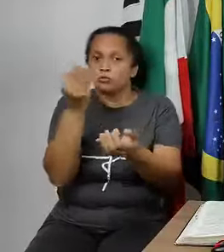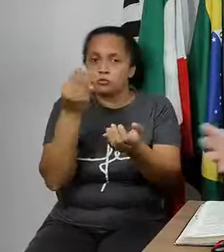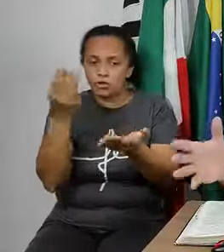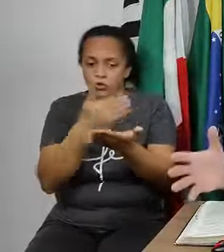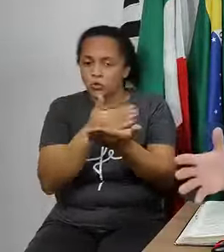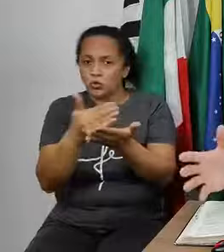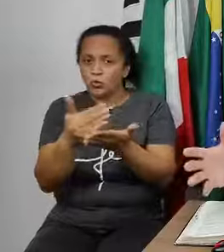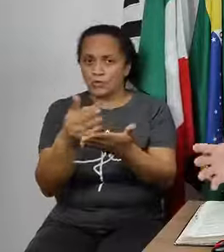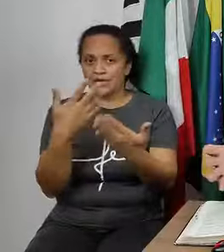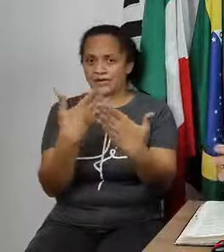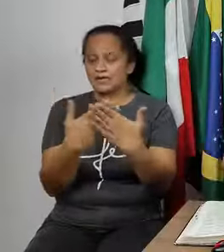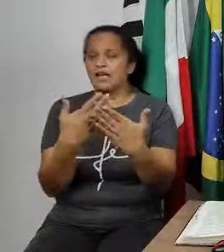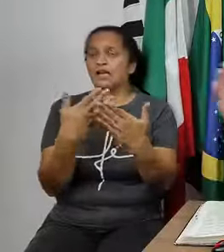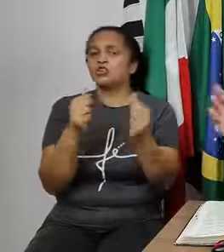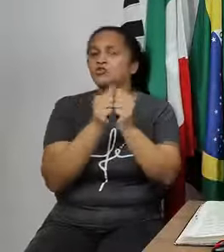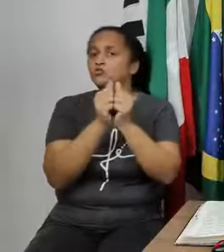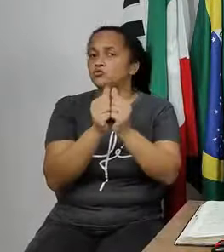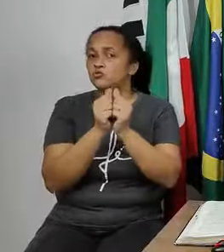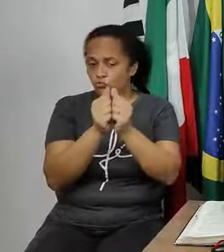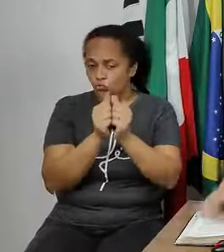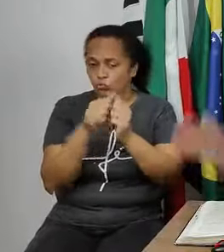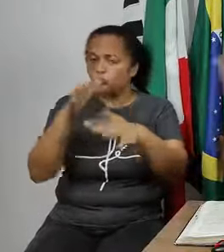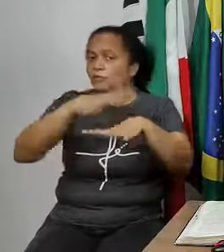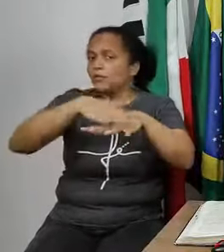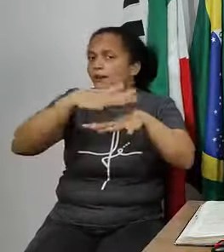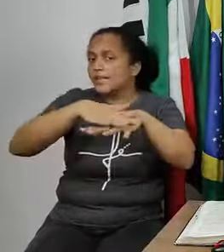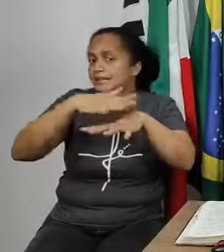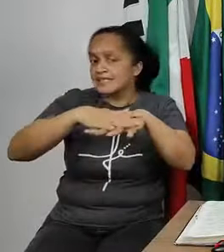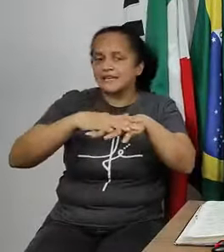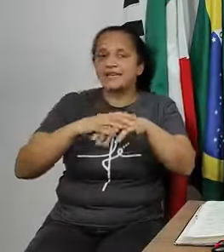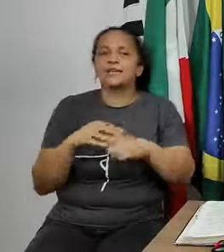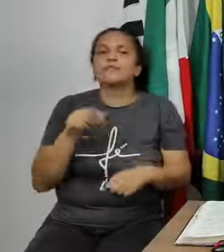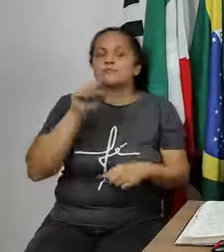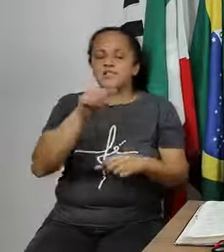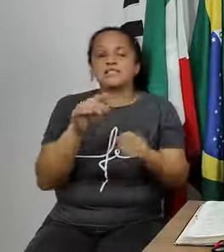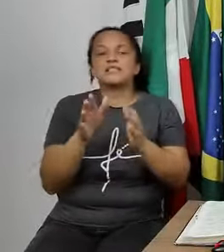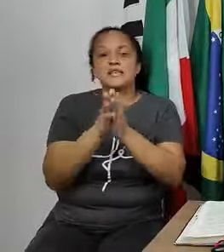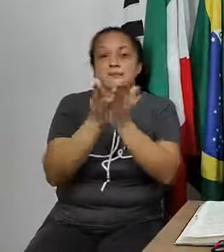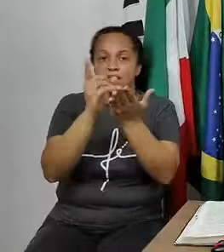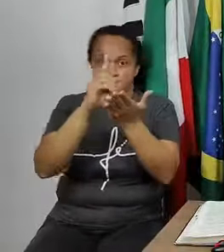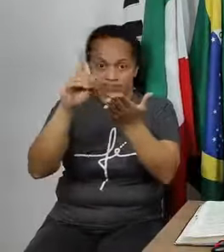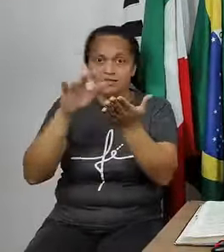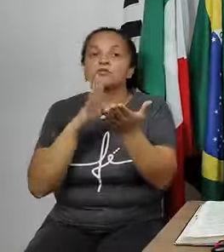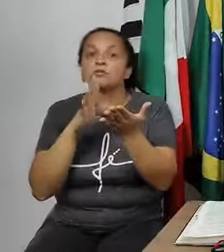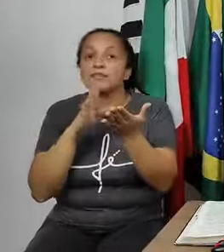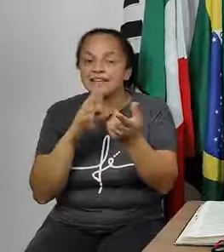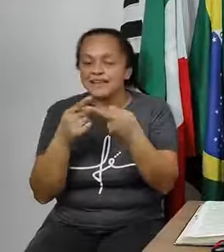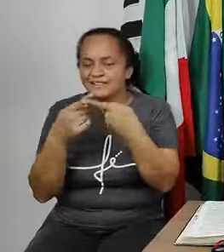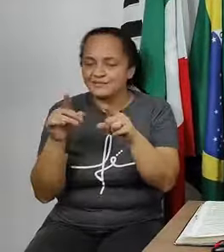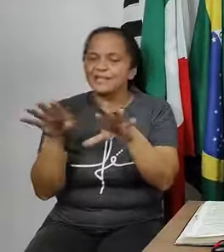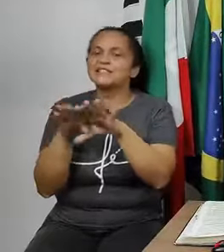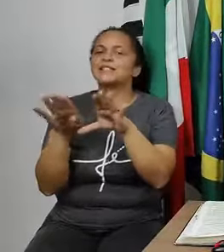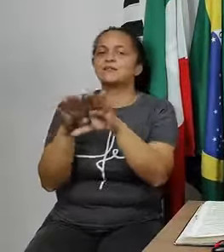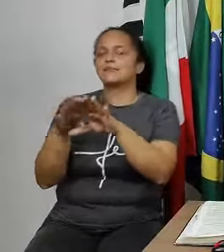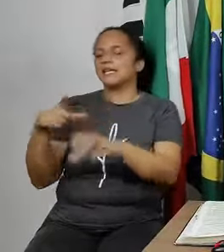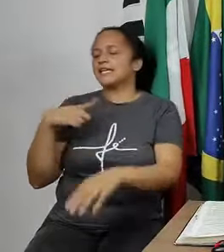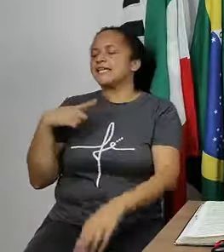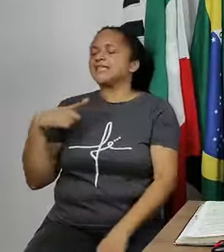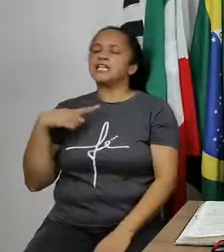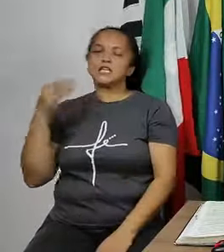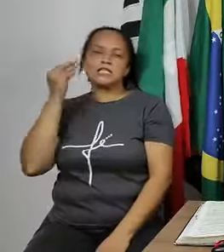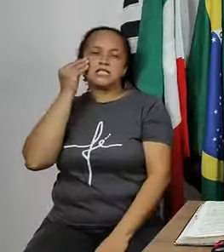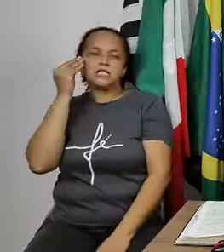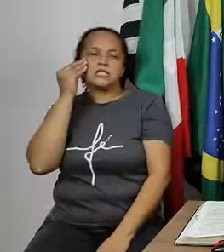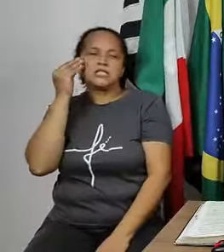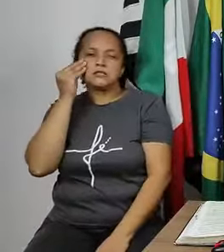ela não se baseia mais somente em teorias religiosas, mas se baseia em experiências reais